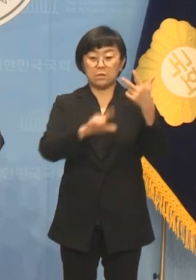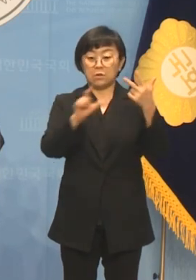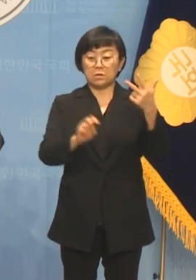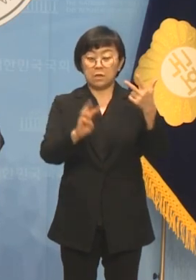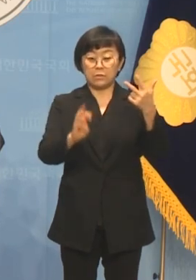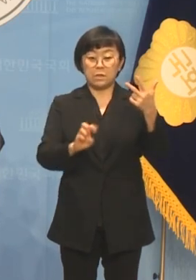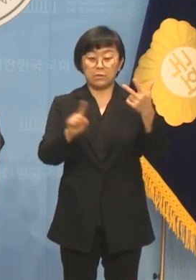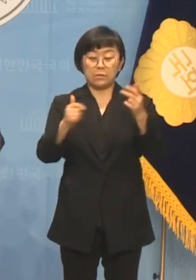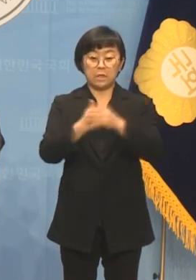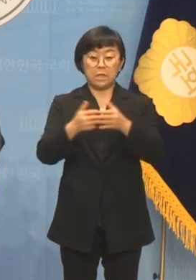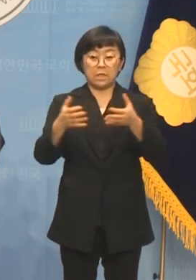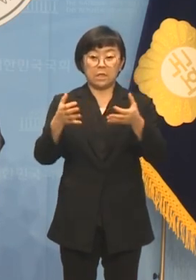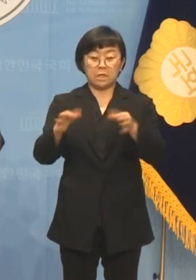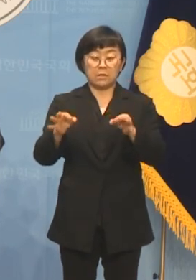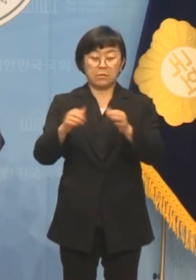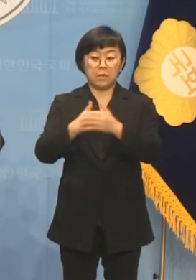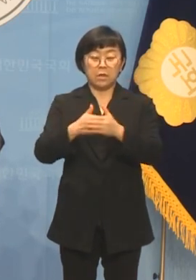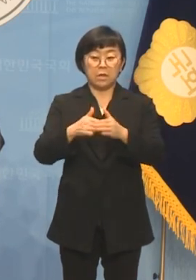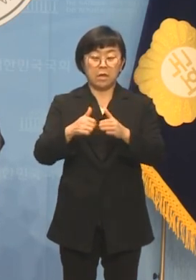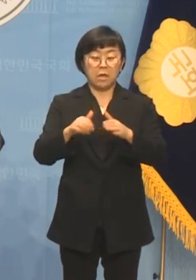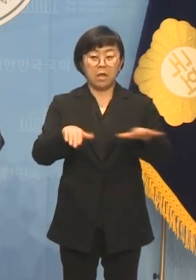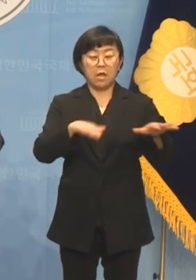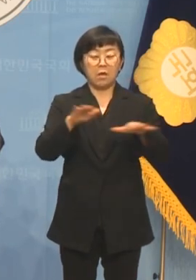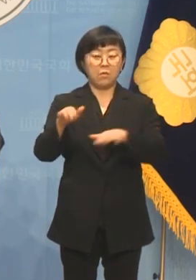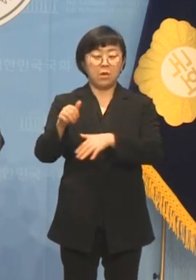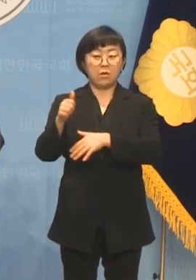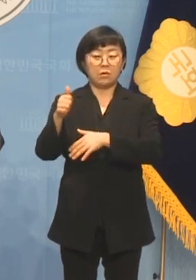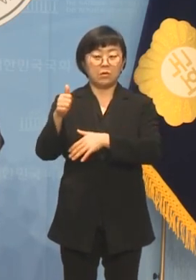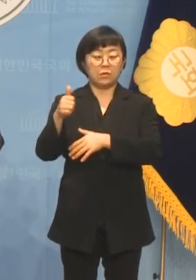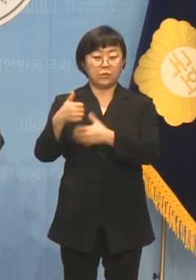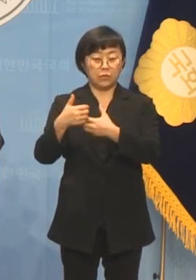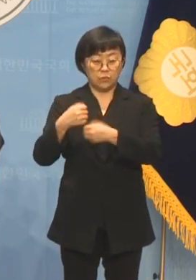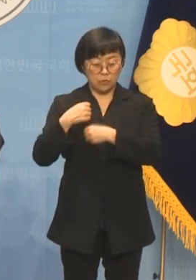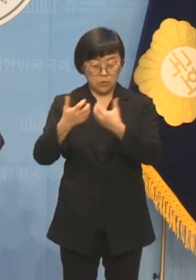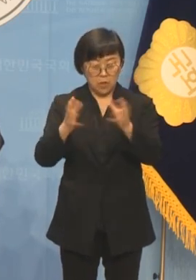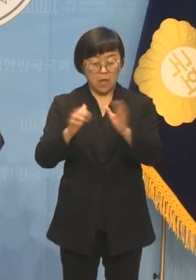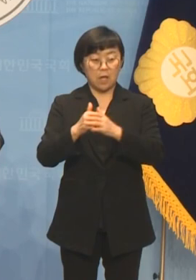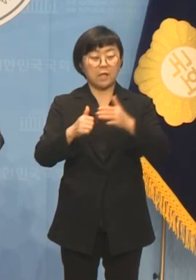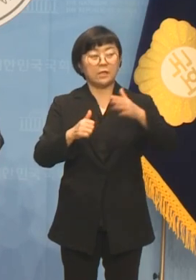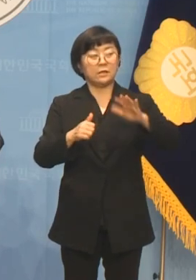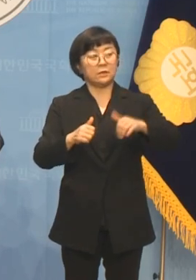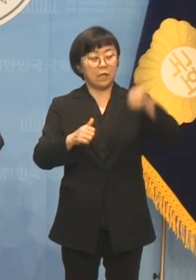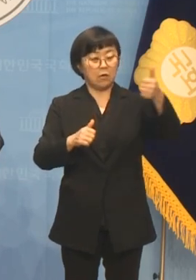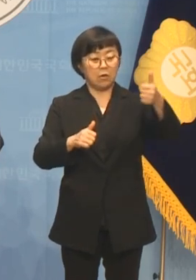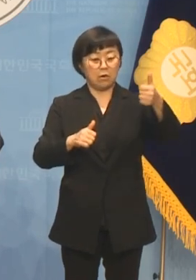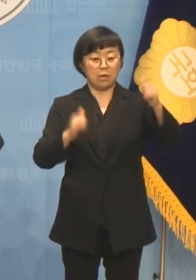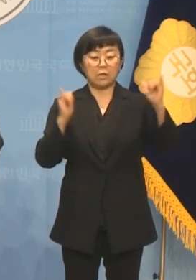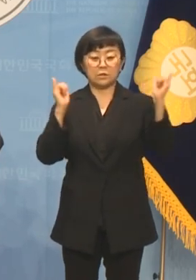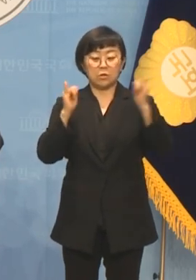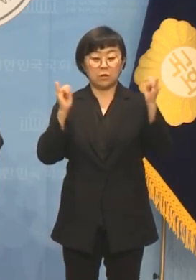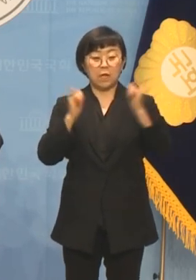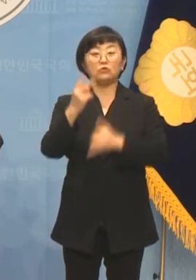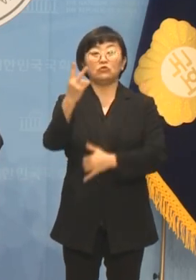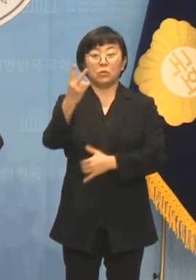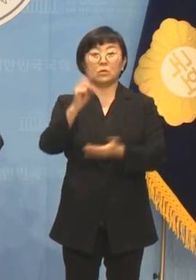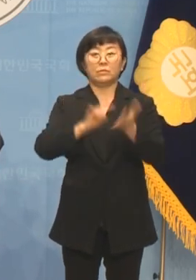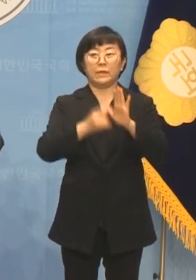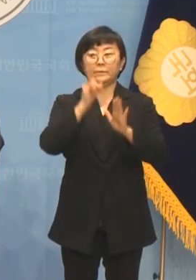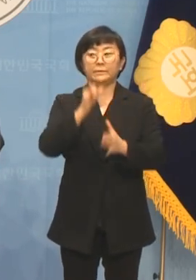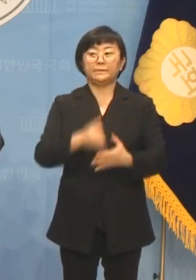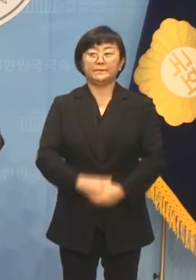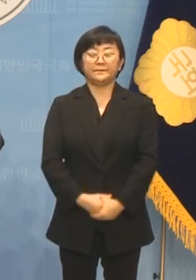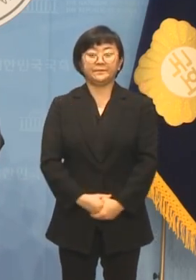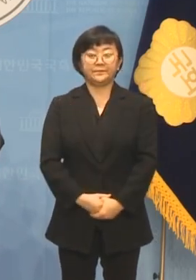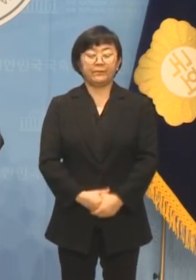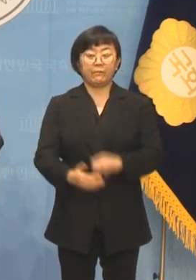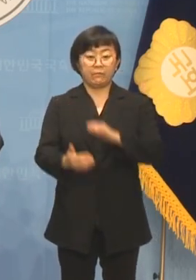31일 김교한 해병대 사령관과 두 차례 통한 사실도 새롭게 밝혀졌습니다.